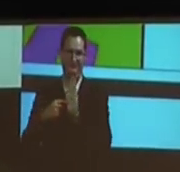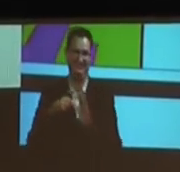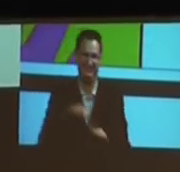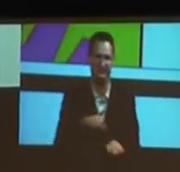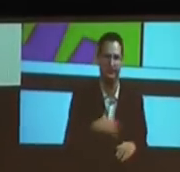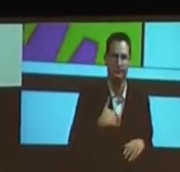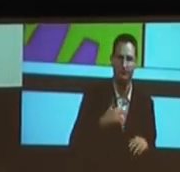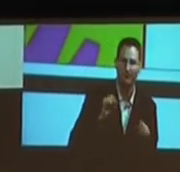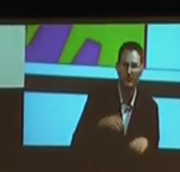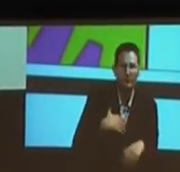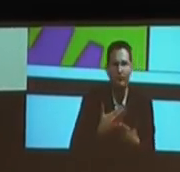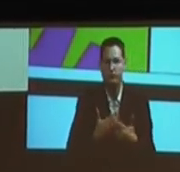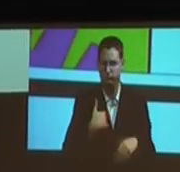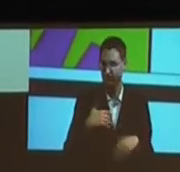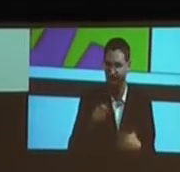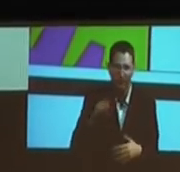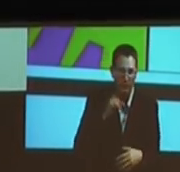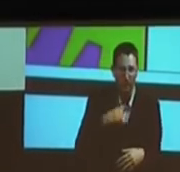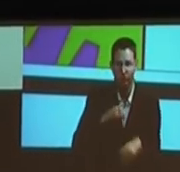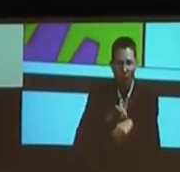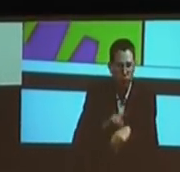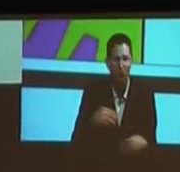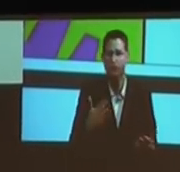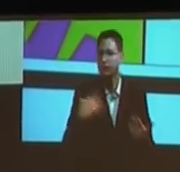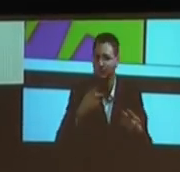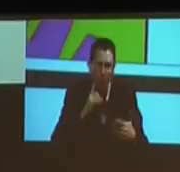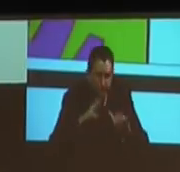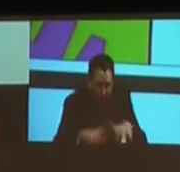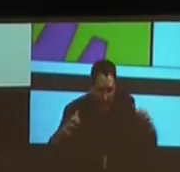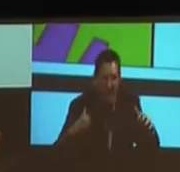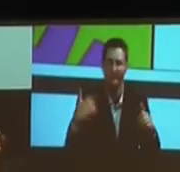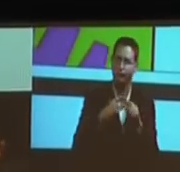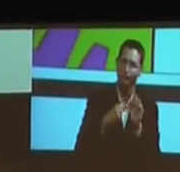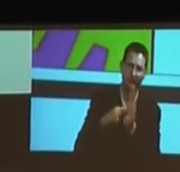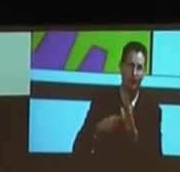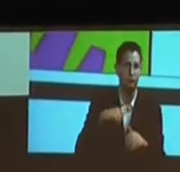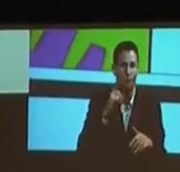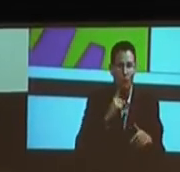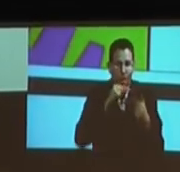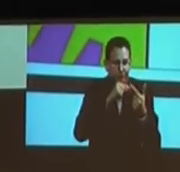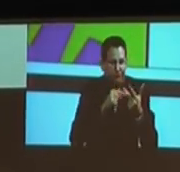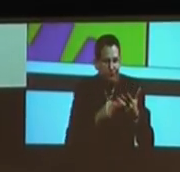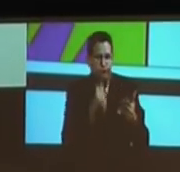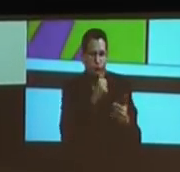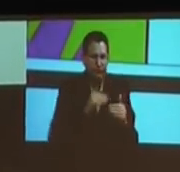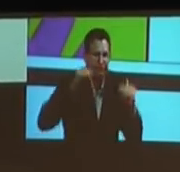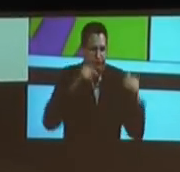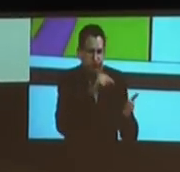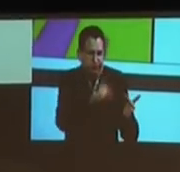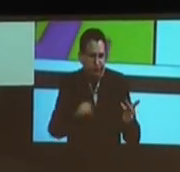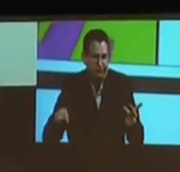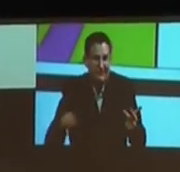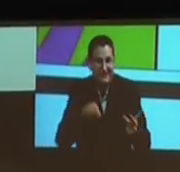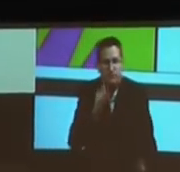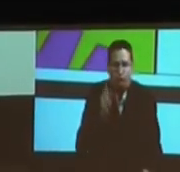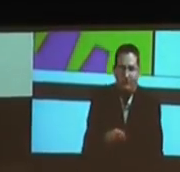Und das ist ganz wichtig. Also diese Jammerei darüber, was man alles nicht kann und wo man noch Barrieren hat und dieses und jenes und noch